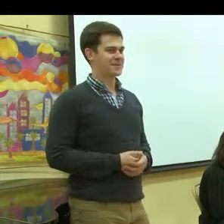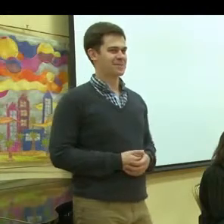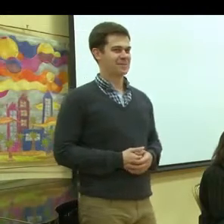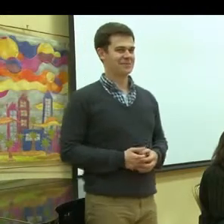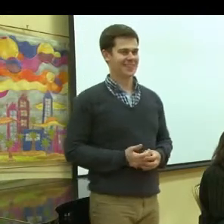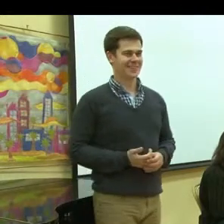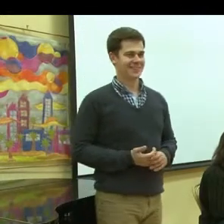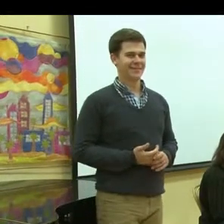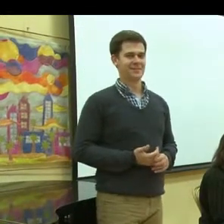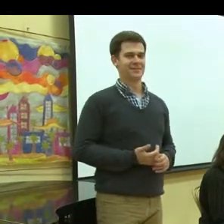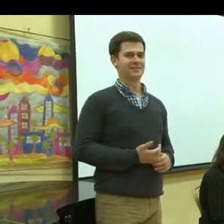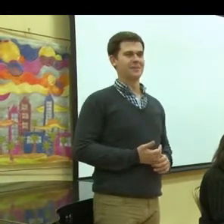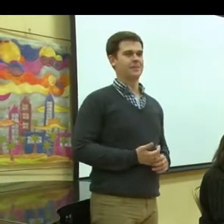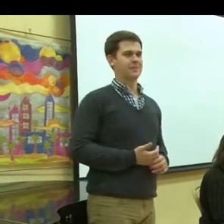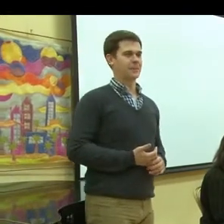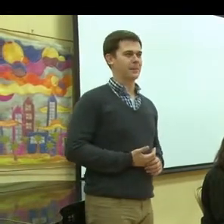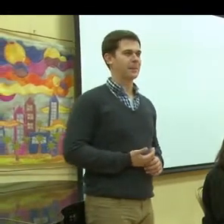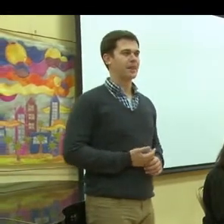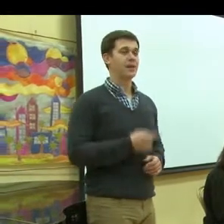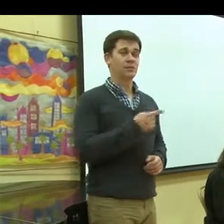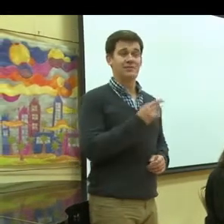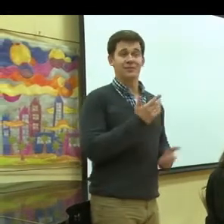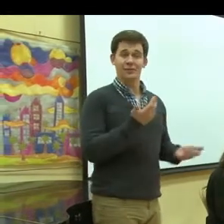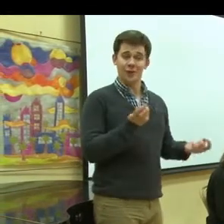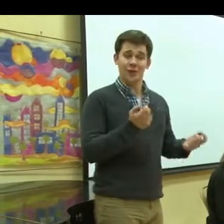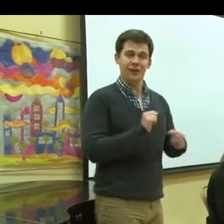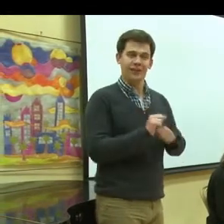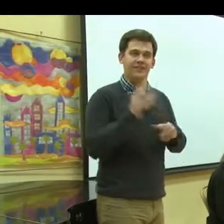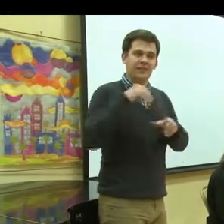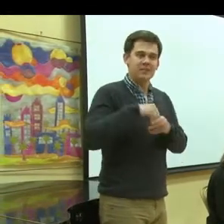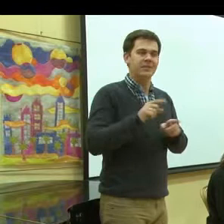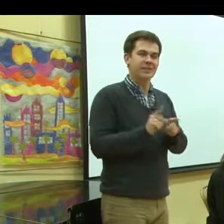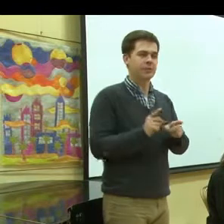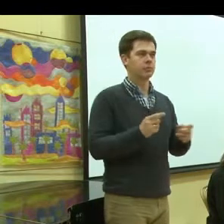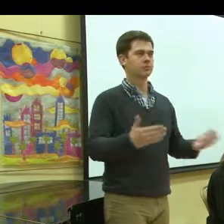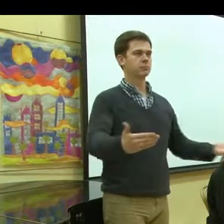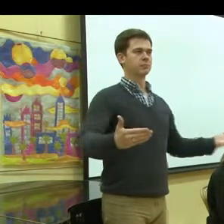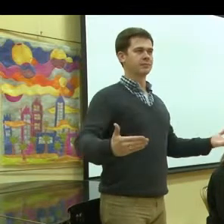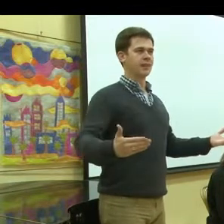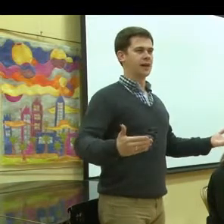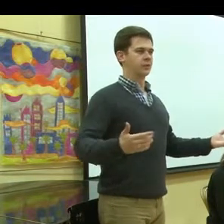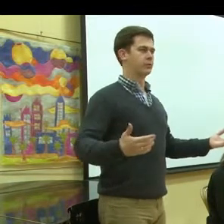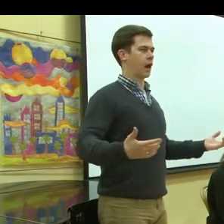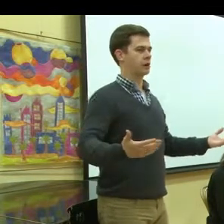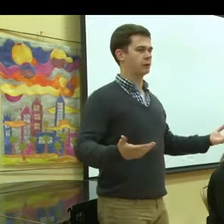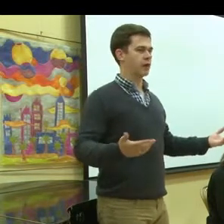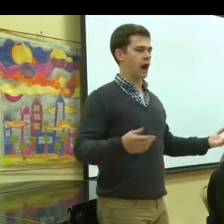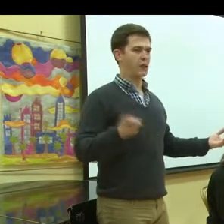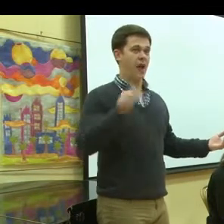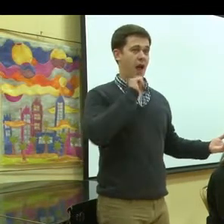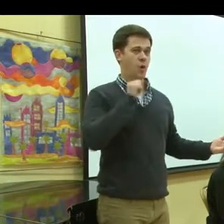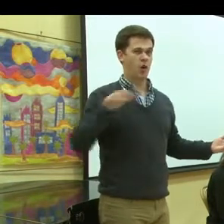no es algo pasional, no es tanta pasión, es amor más que nada. Y tak naprawdę w tym, możemy często też jakby jak Europejczycy mamy takie wyobrażenie,